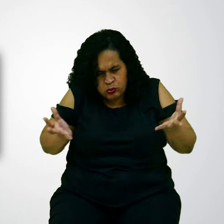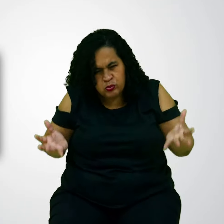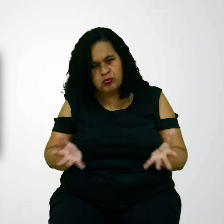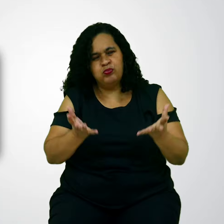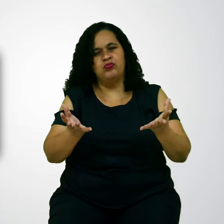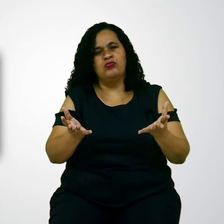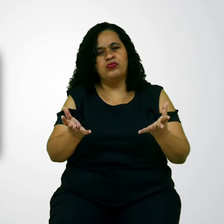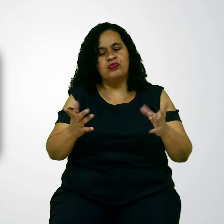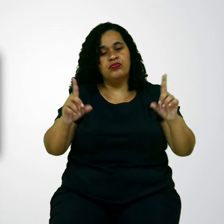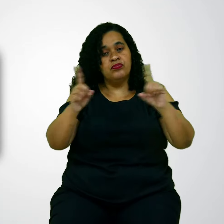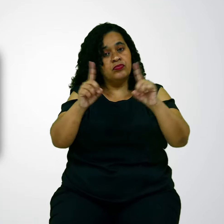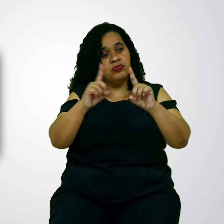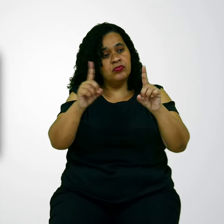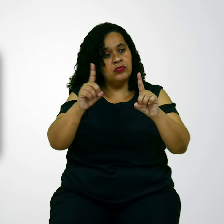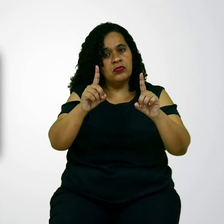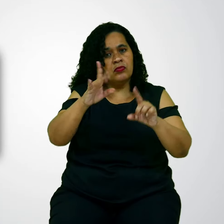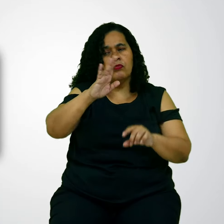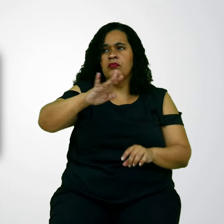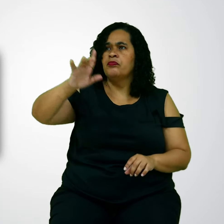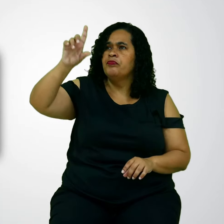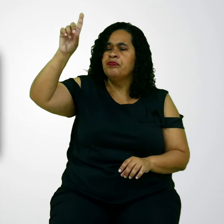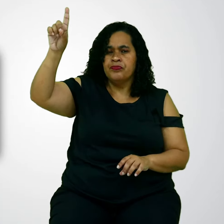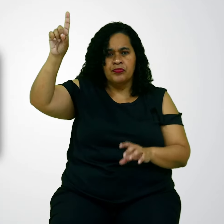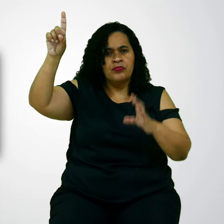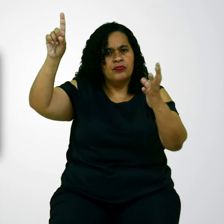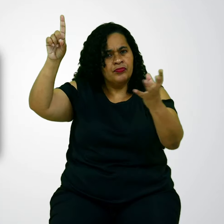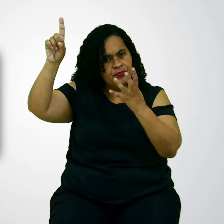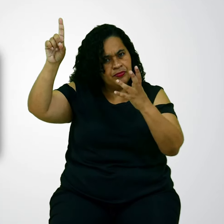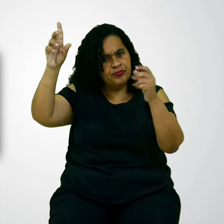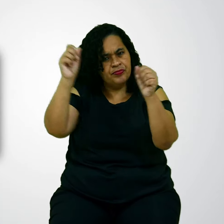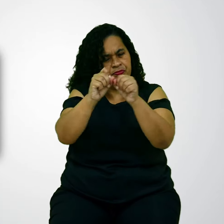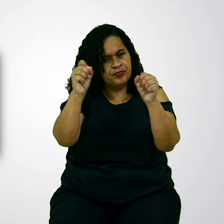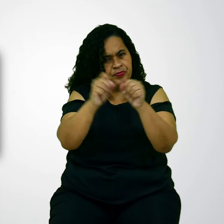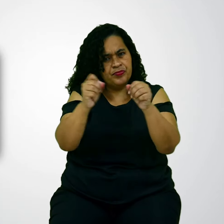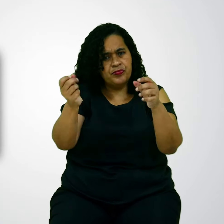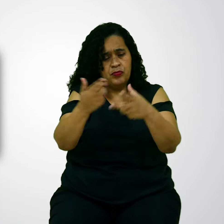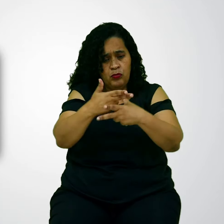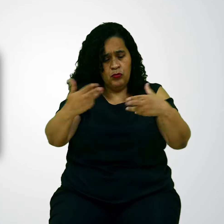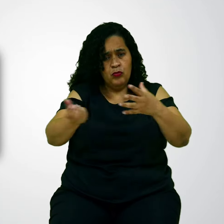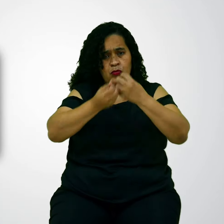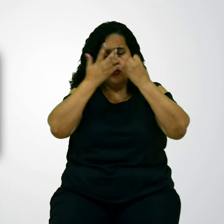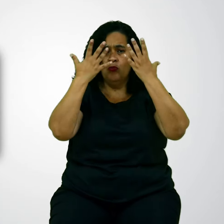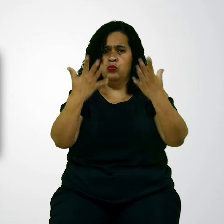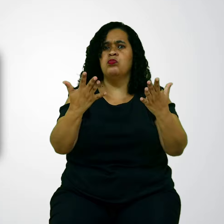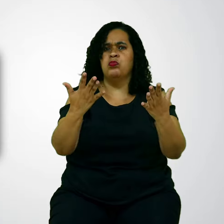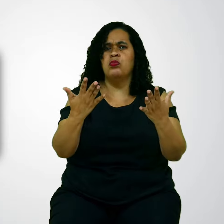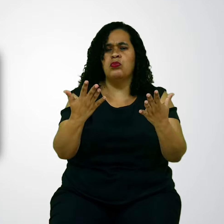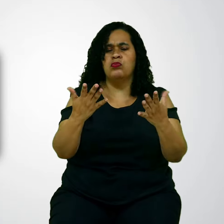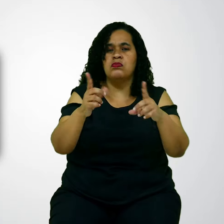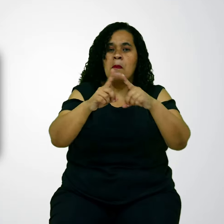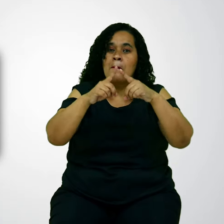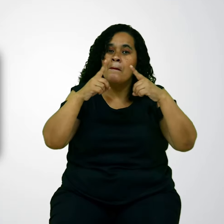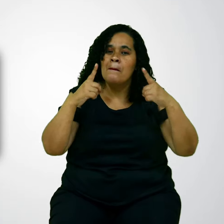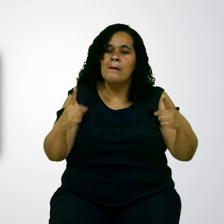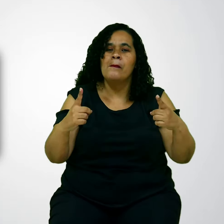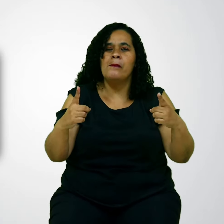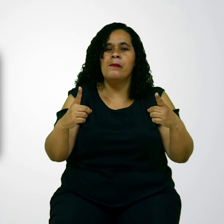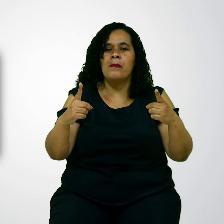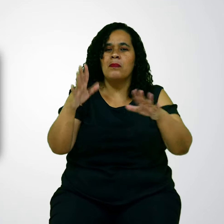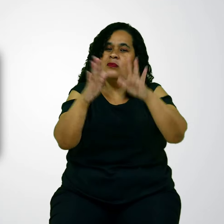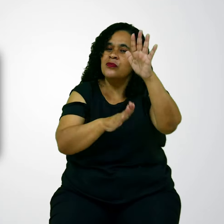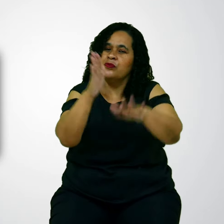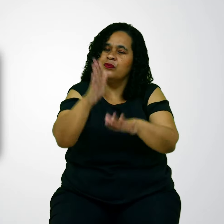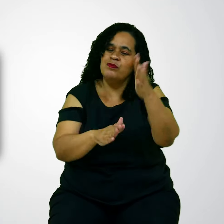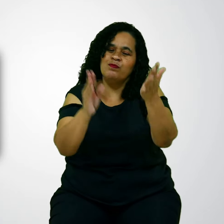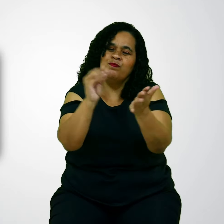fazer algo melhor, algo bom, tecnicamente, algo de excelência. Mas o que nos falta é aquele coração,